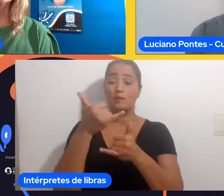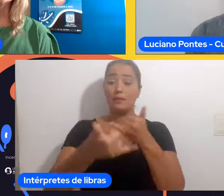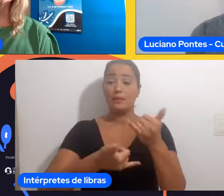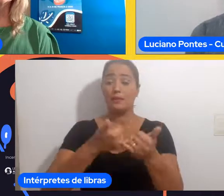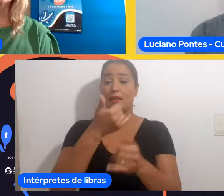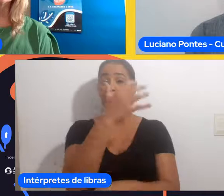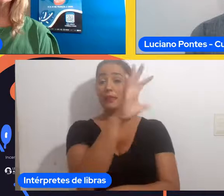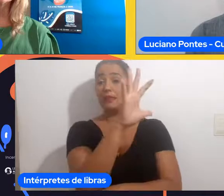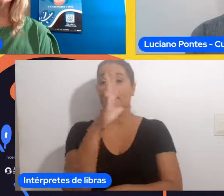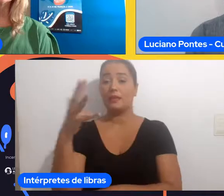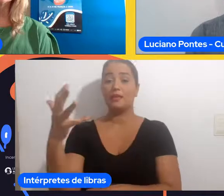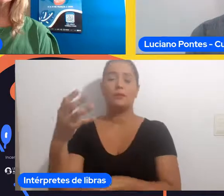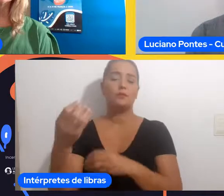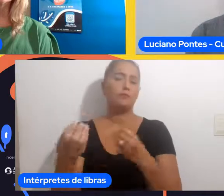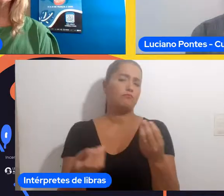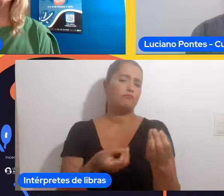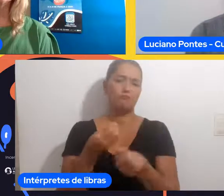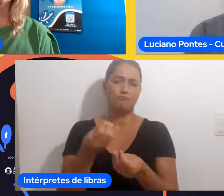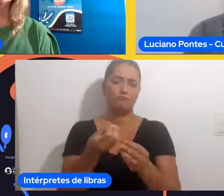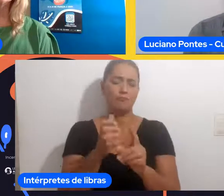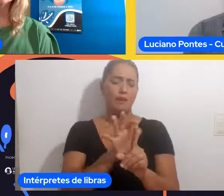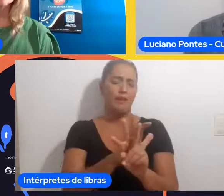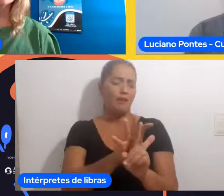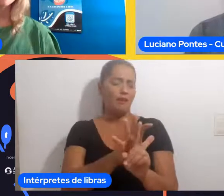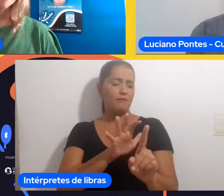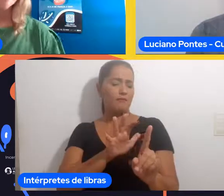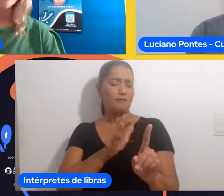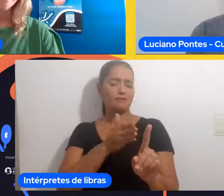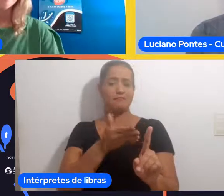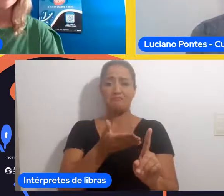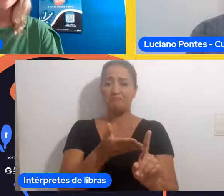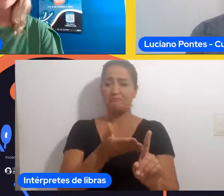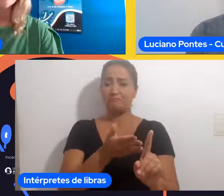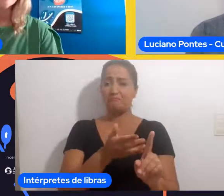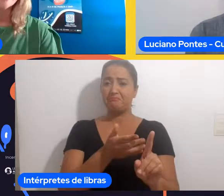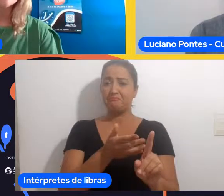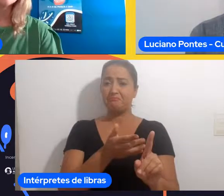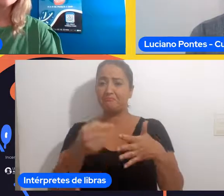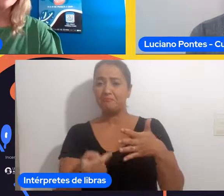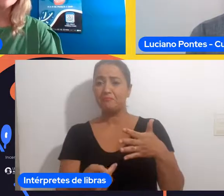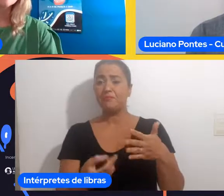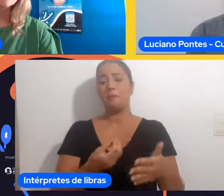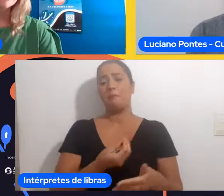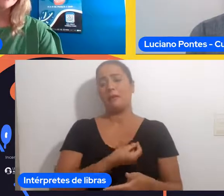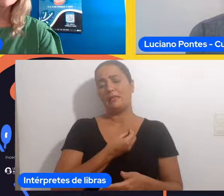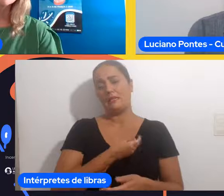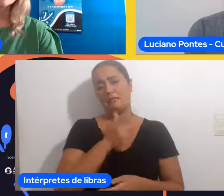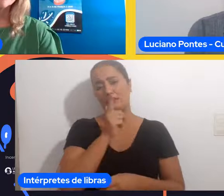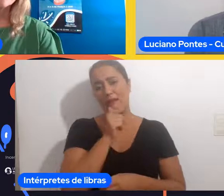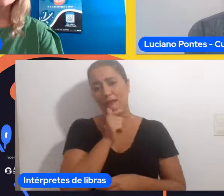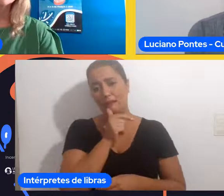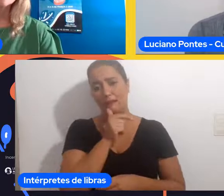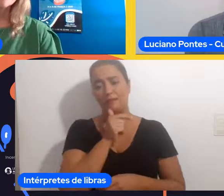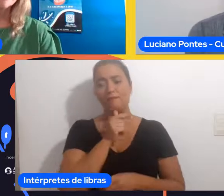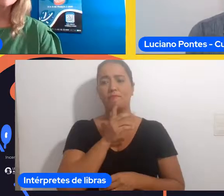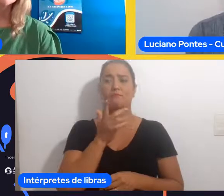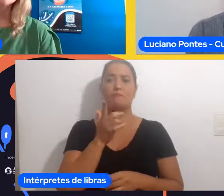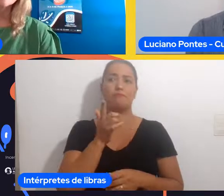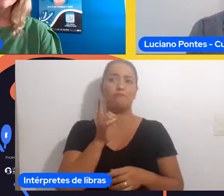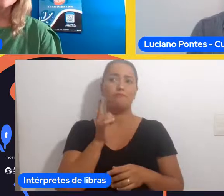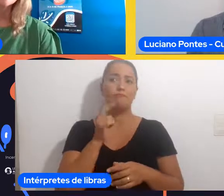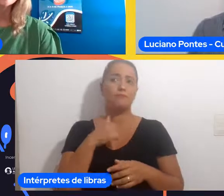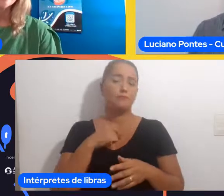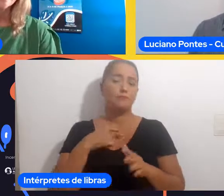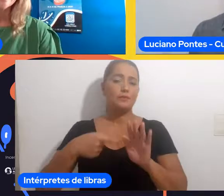gente tem se afastado desses elementais que está presente na água, na fluidez da água, né, na concretude das pedras, das